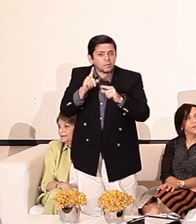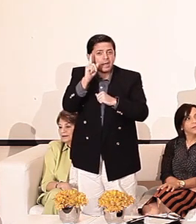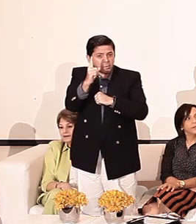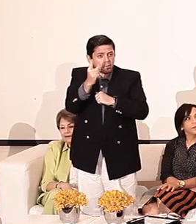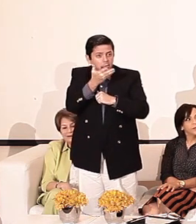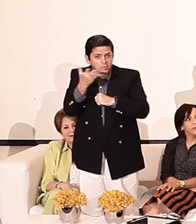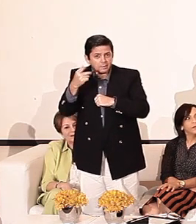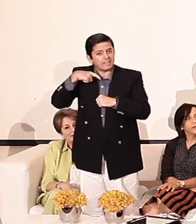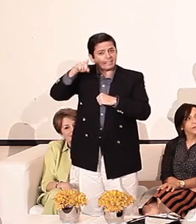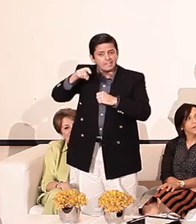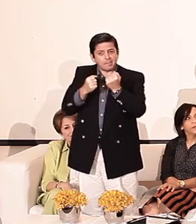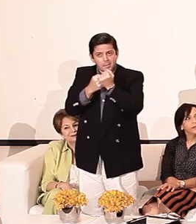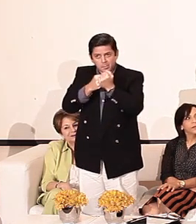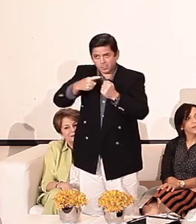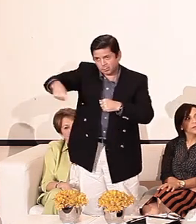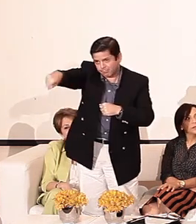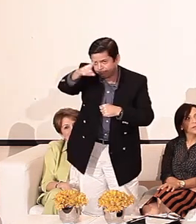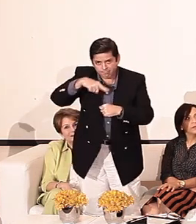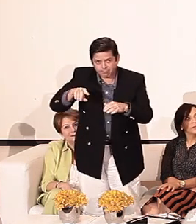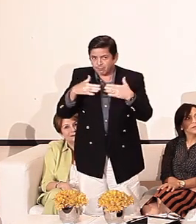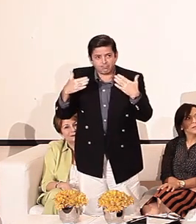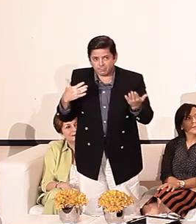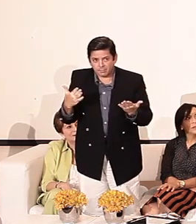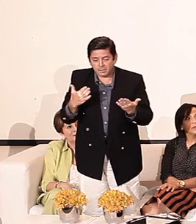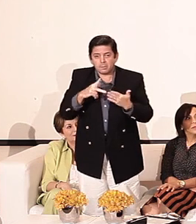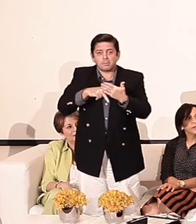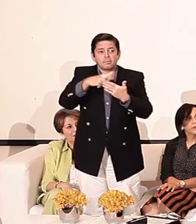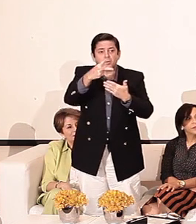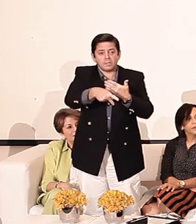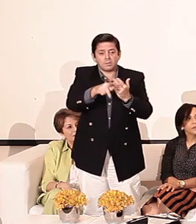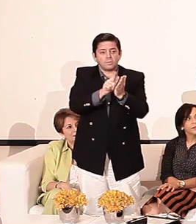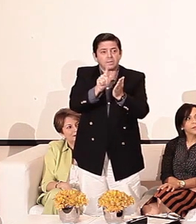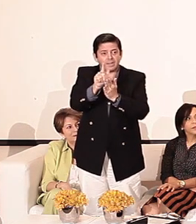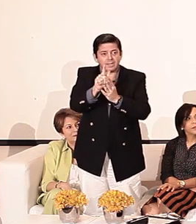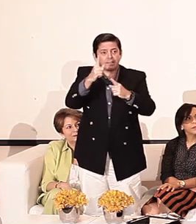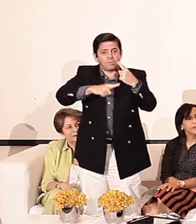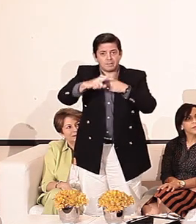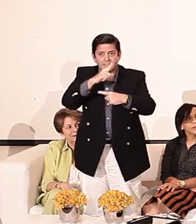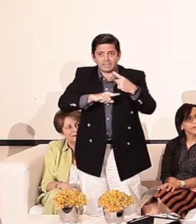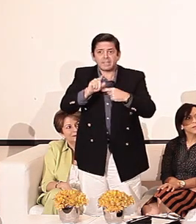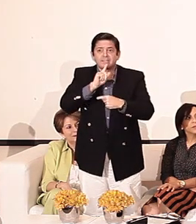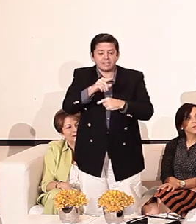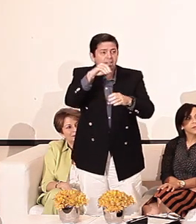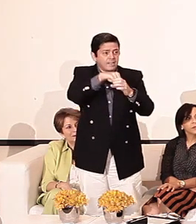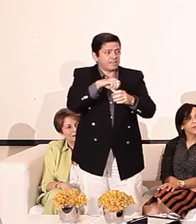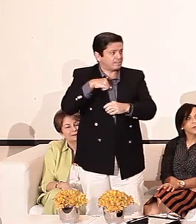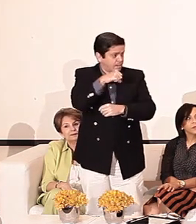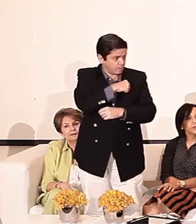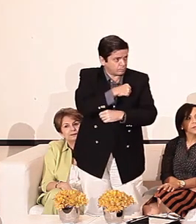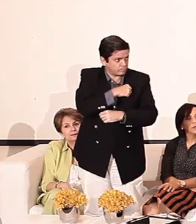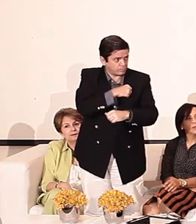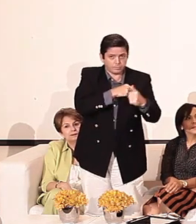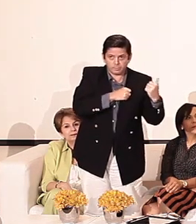y APEP si alguno de ustedes necesita apoyo con respecto a algún programa con respecto a